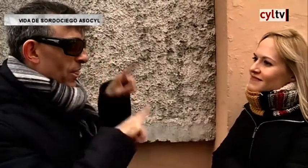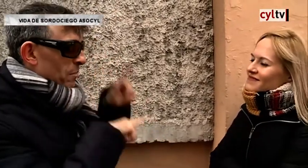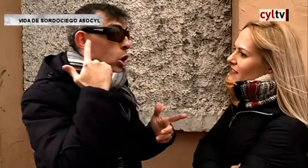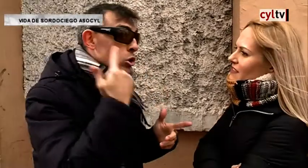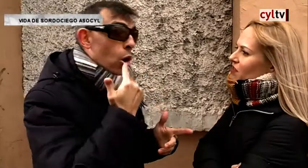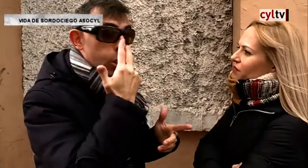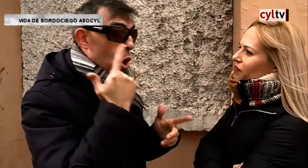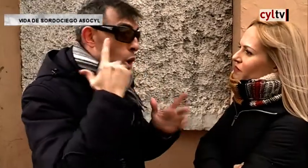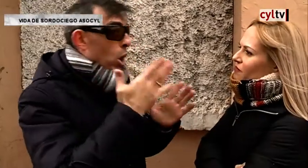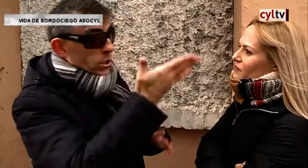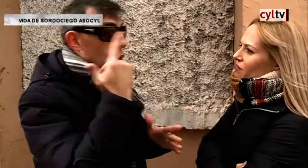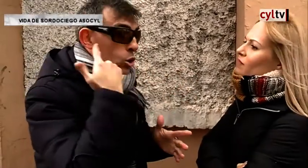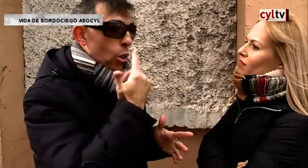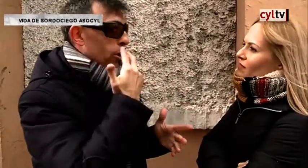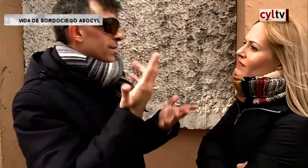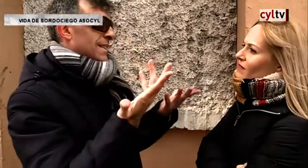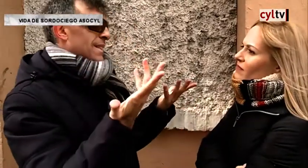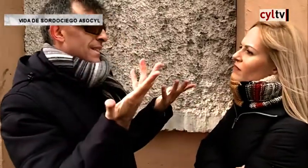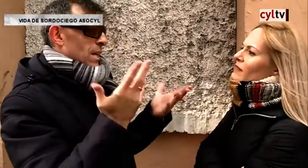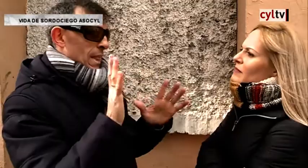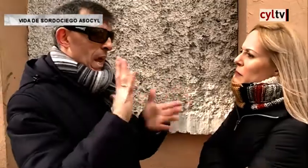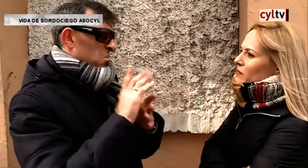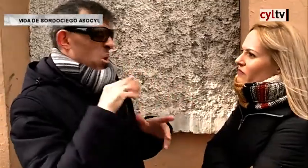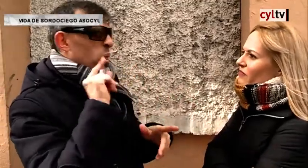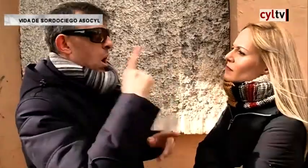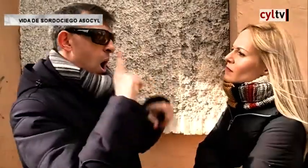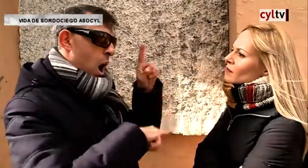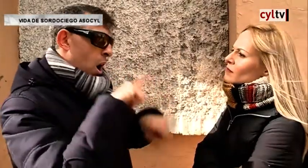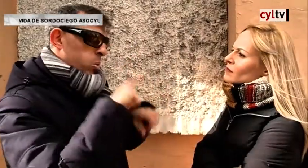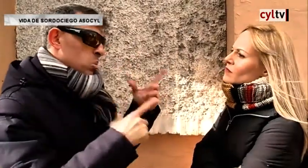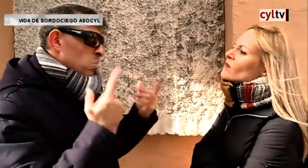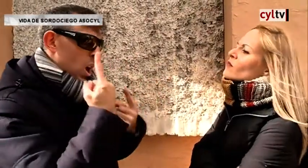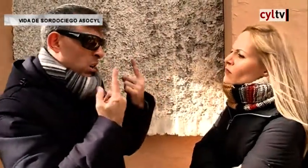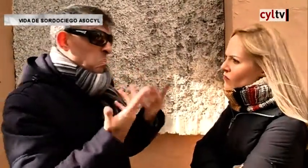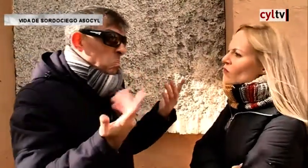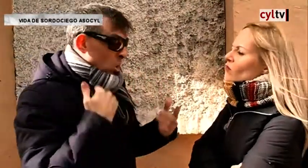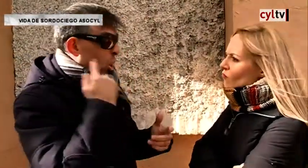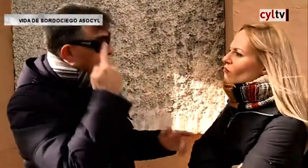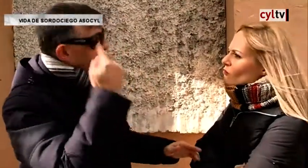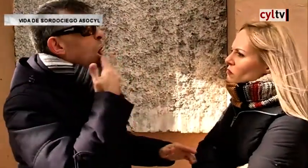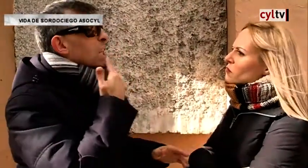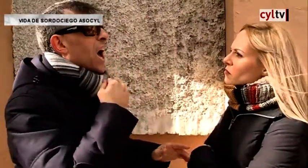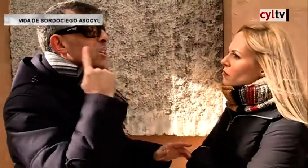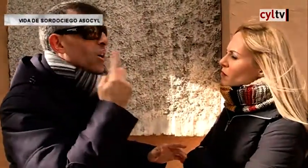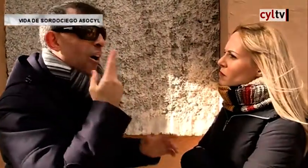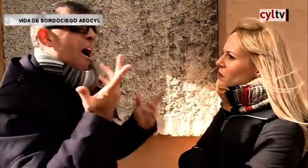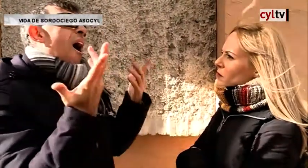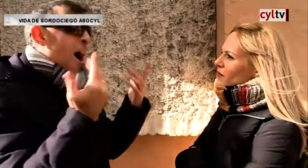persona. Que sepan que soy sordociego, que aunque me hablen no voy a oírles. Si me quieren ayudar a cruzar alguna vez, la ayuda es más difícil